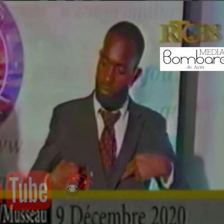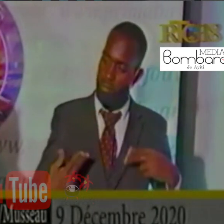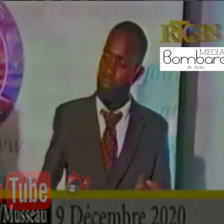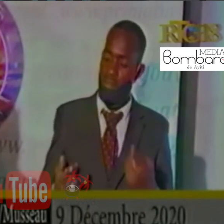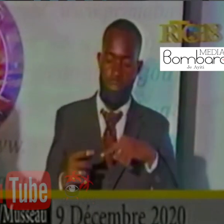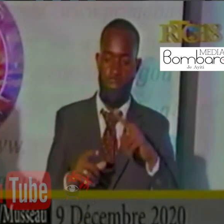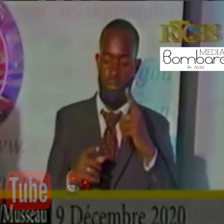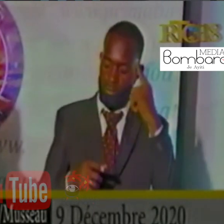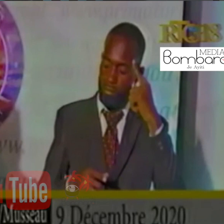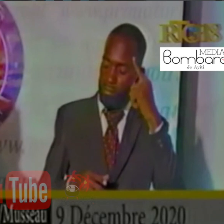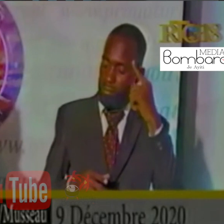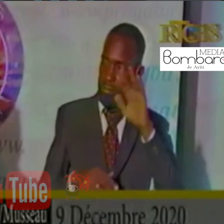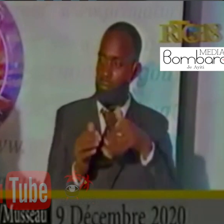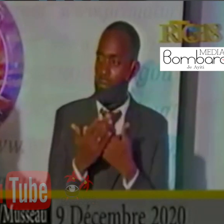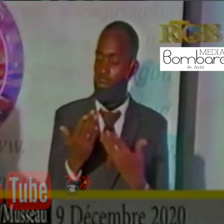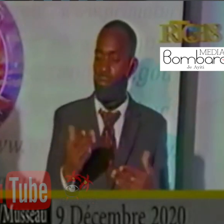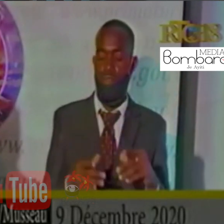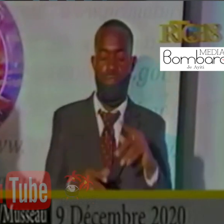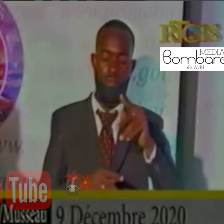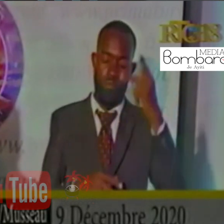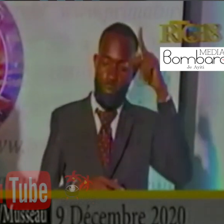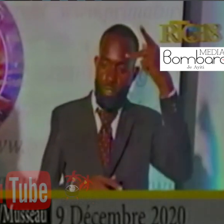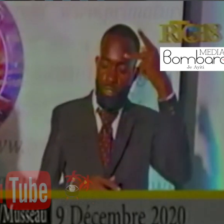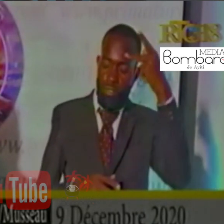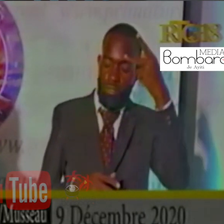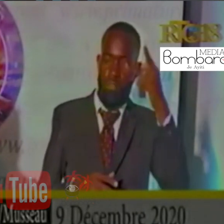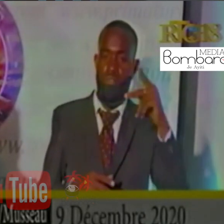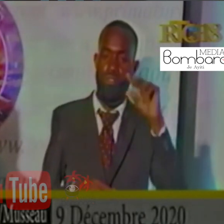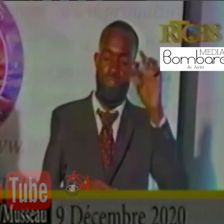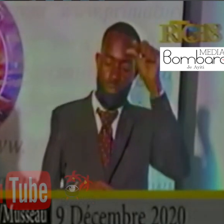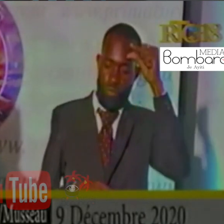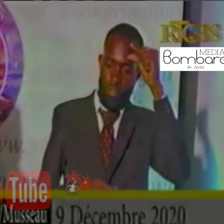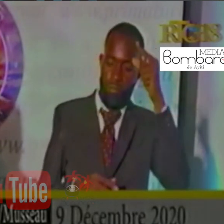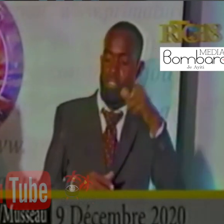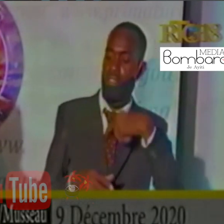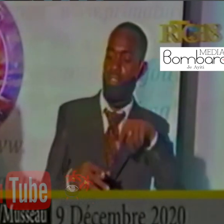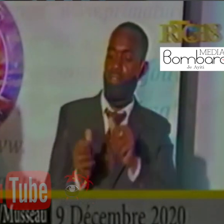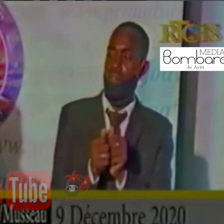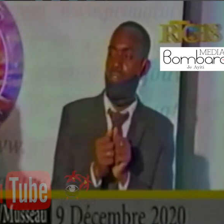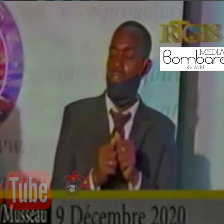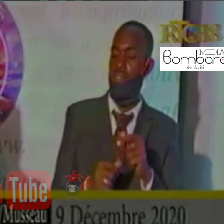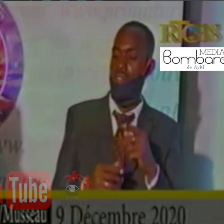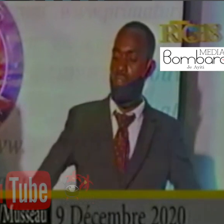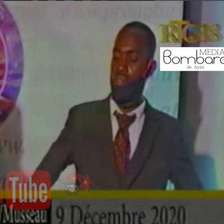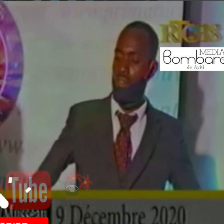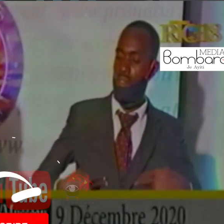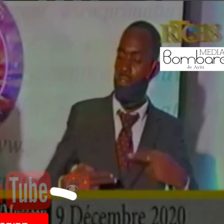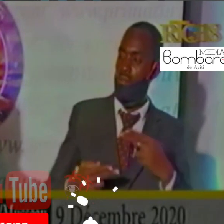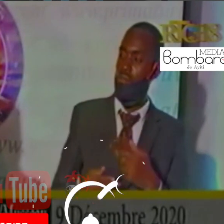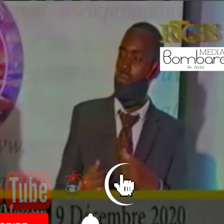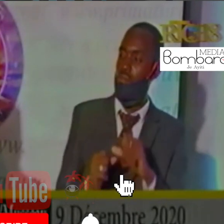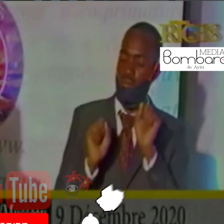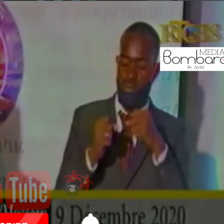et stratégique sur les politiques gouvernementales en matière des droits humains. Définir une stratégie nationale de promotion des droits humains pour